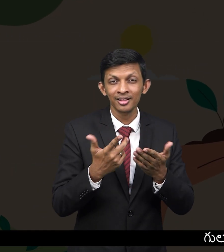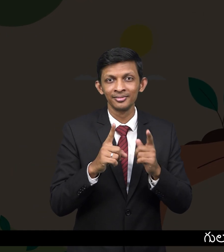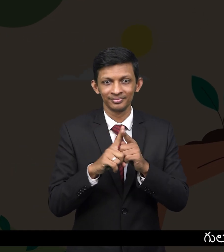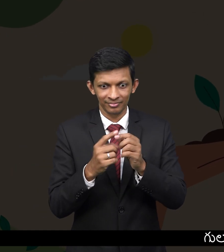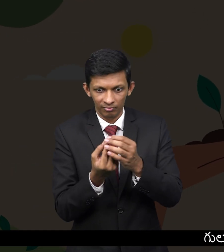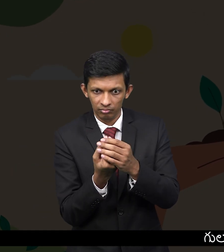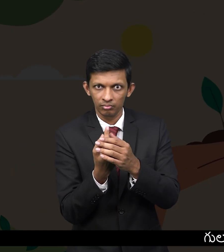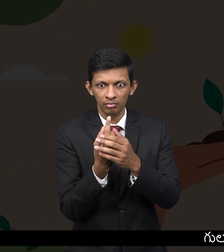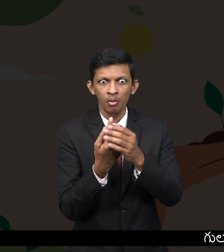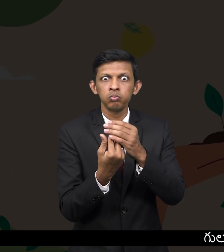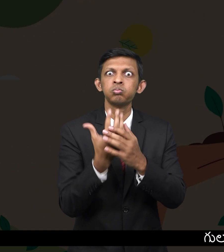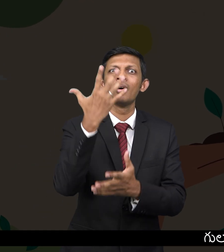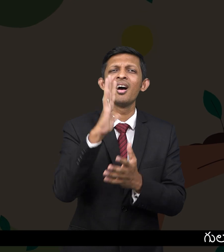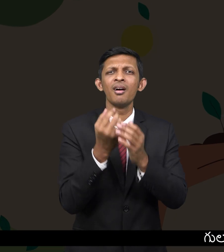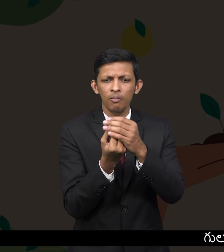గుల్మాలు,